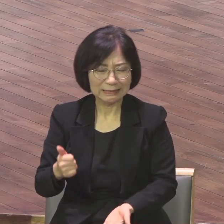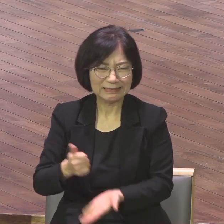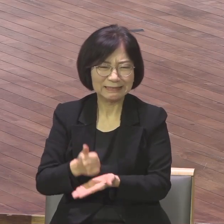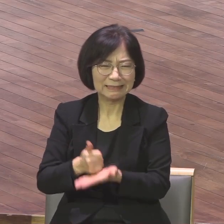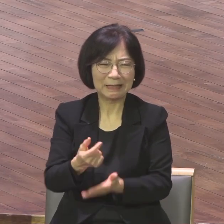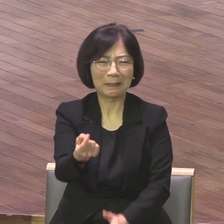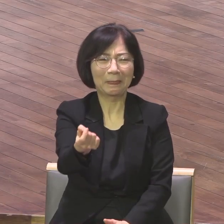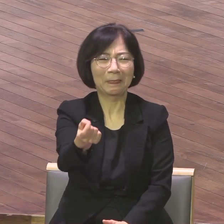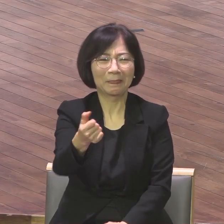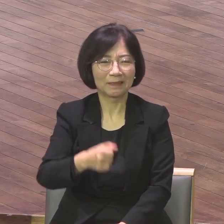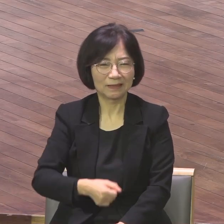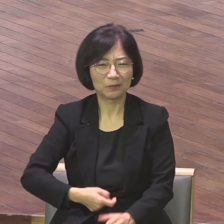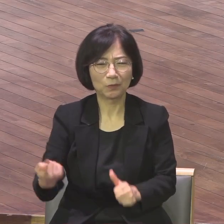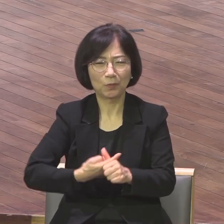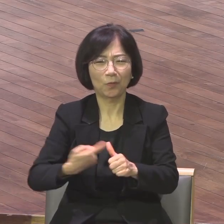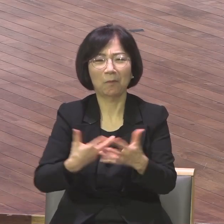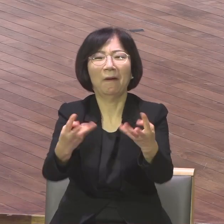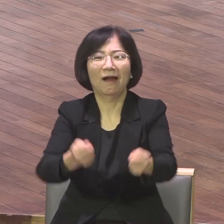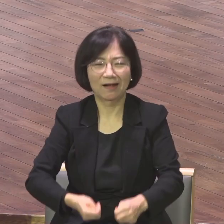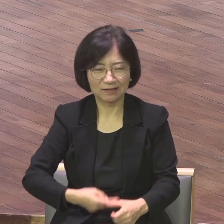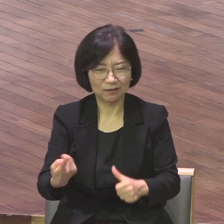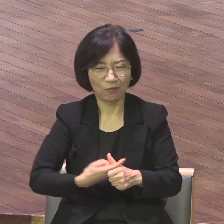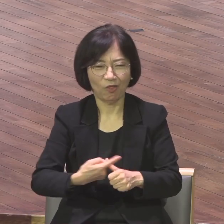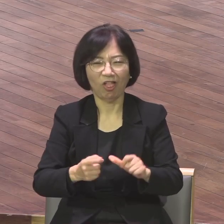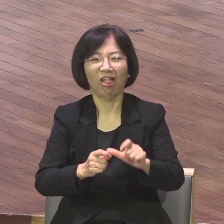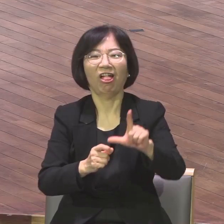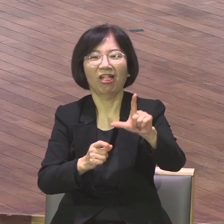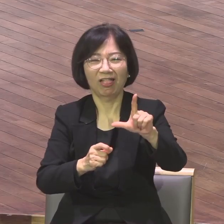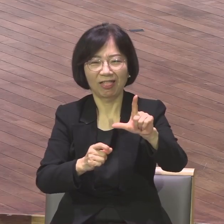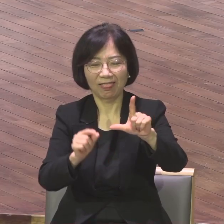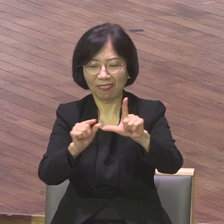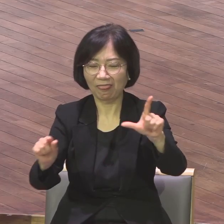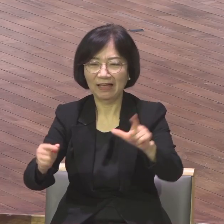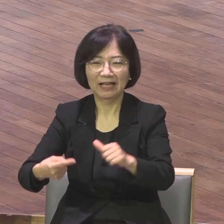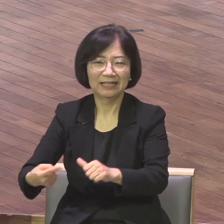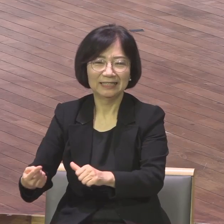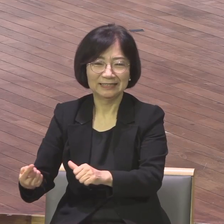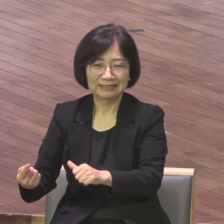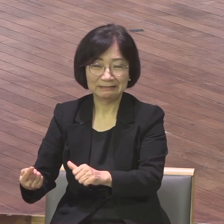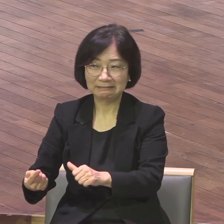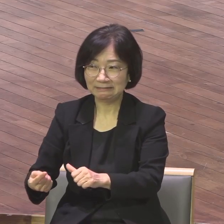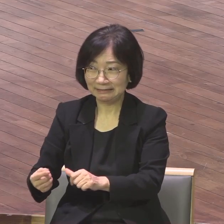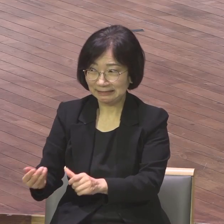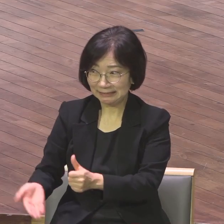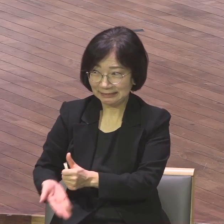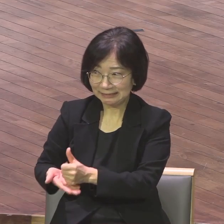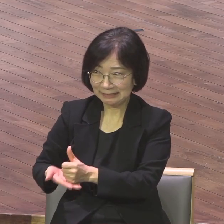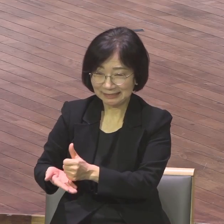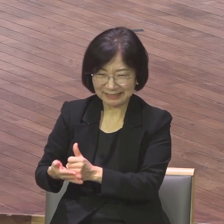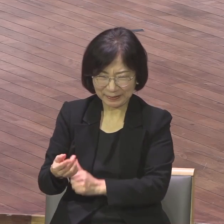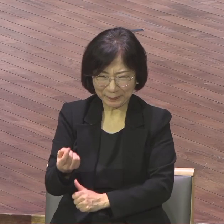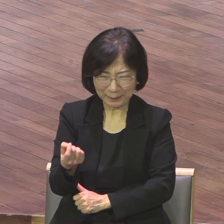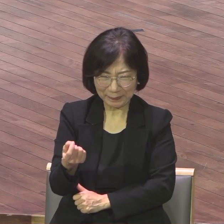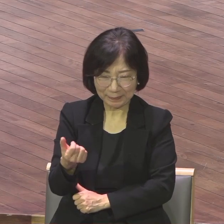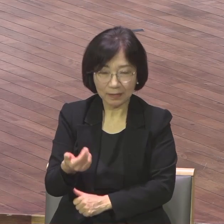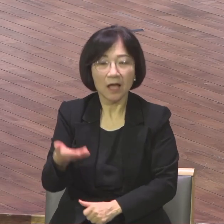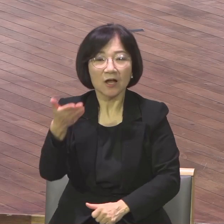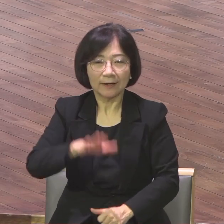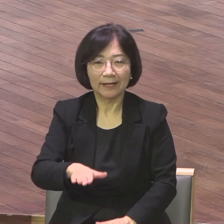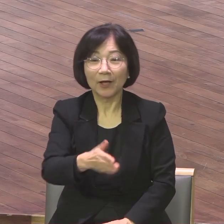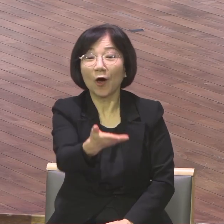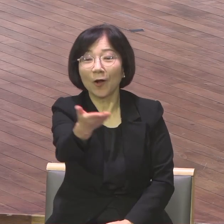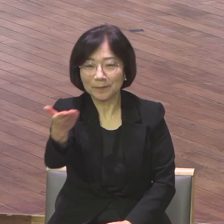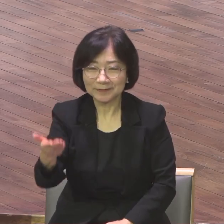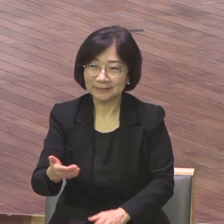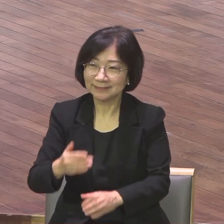비판이 많습니다. 그런데 여러분 사역하면서 그 사역을 즐기시기 바랍니다. 즐겨야 돼요. 사역을 즐겨야 돼. 그게